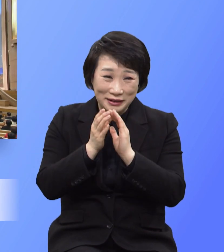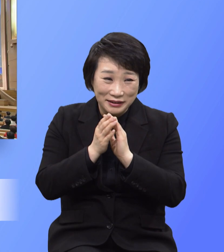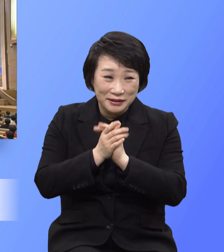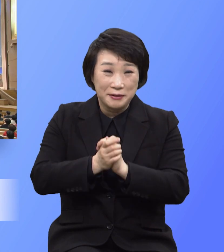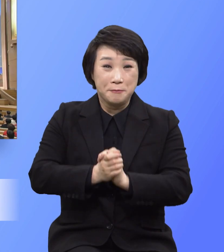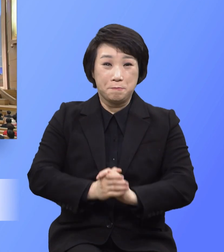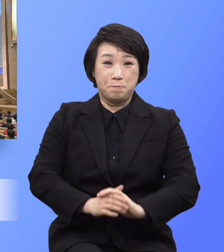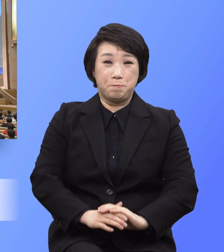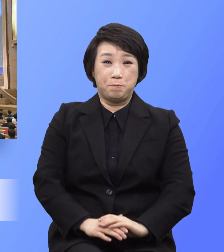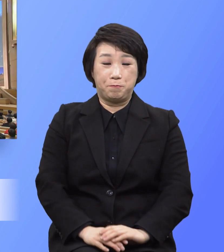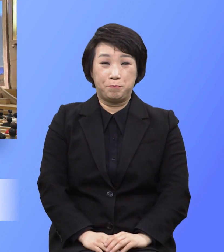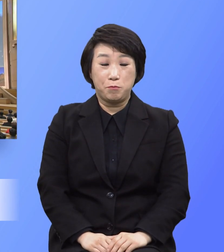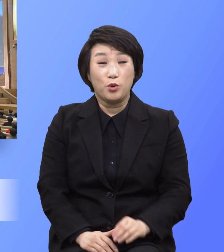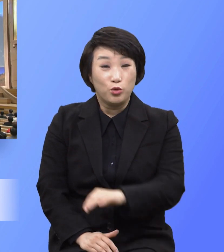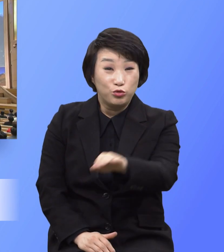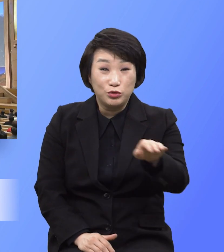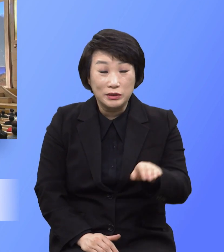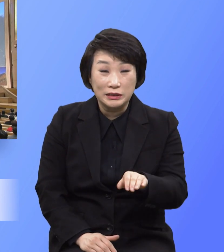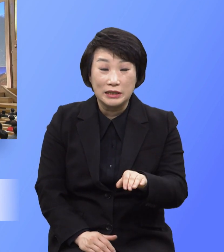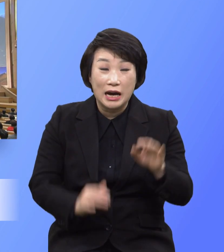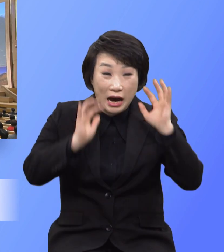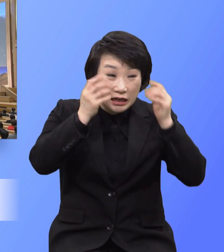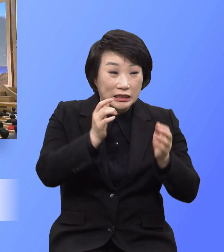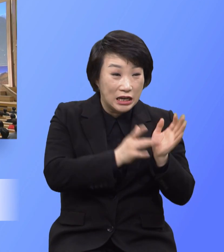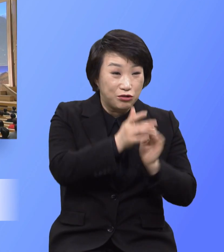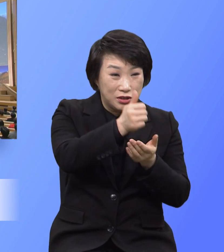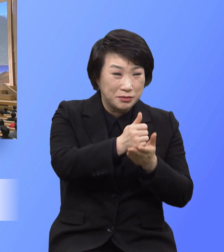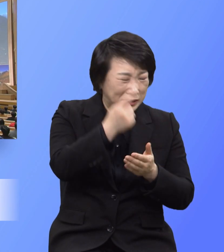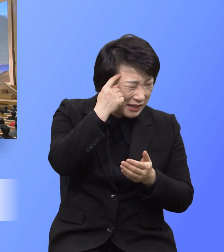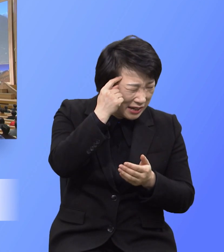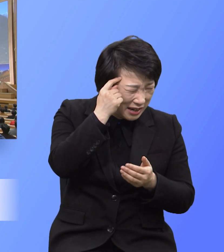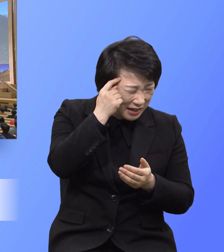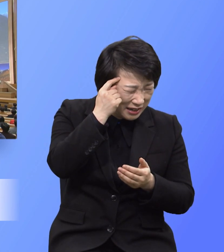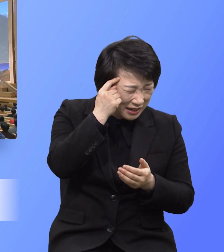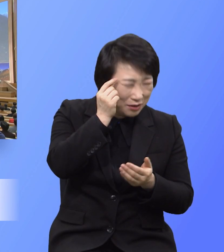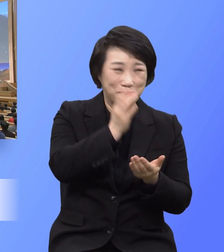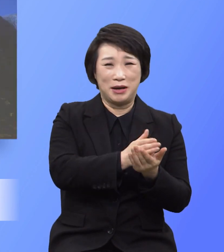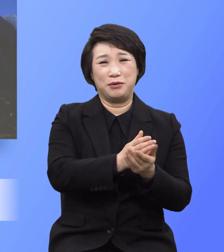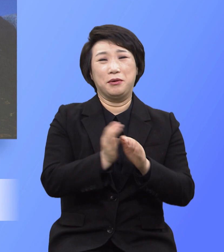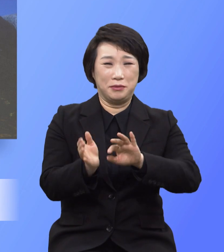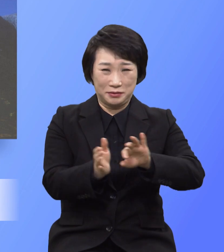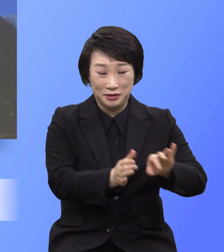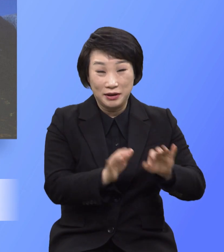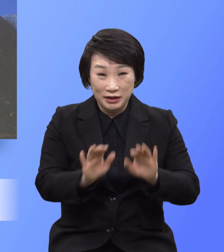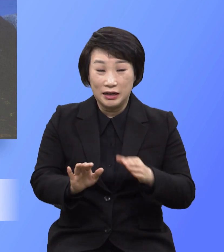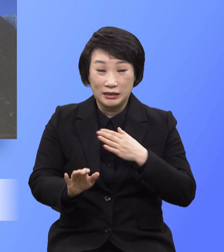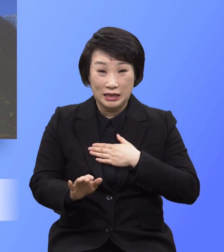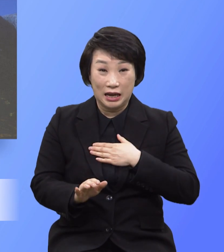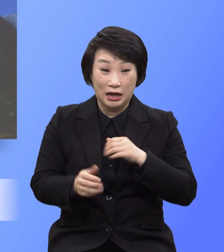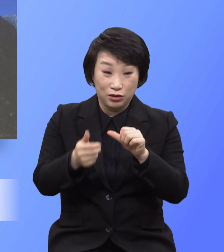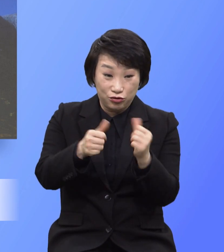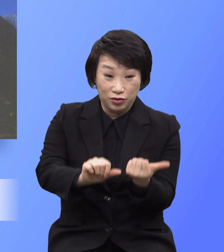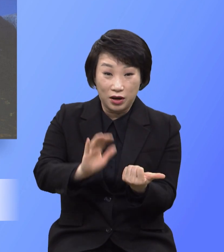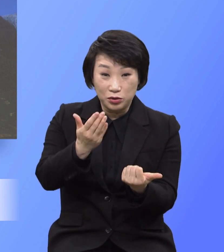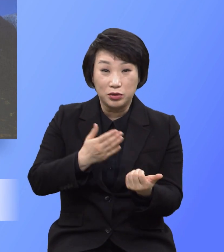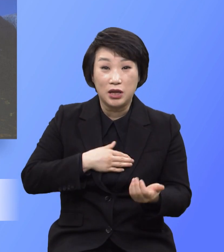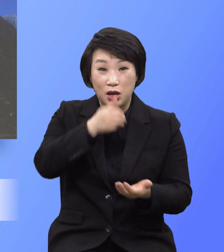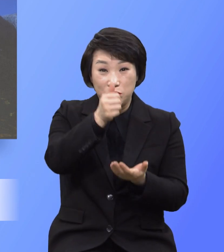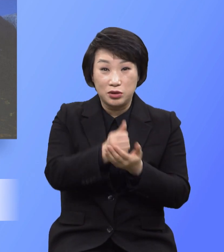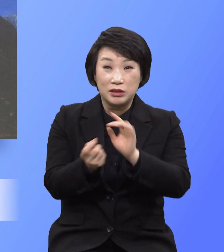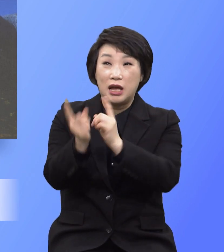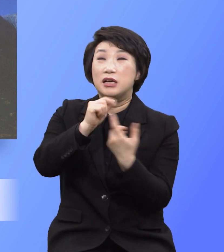우리는 애기 예수를 연상하지 말고 내가 죽어야 할